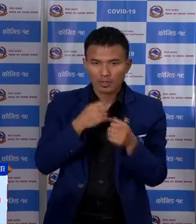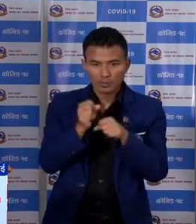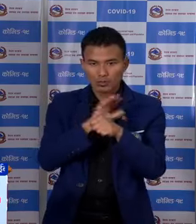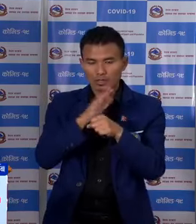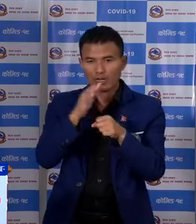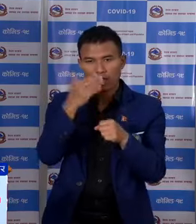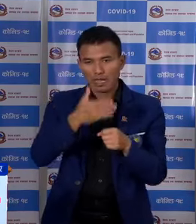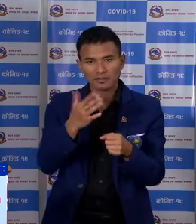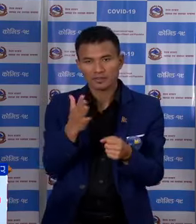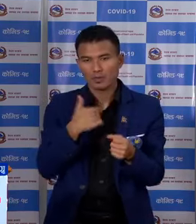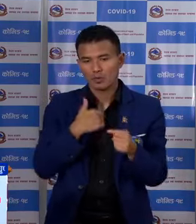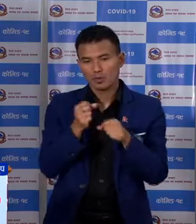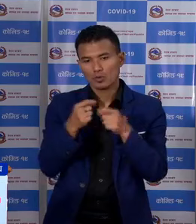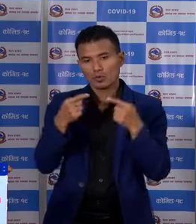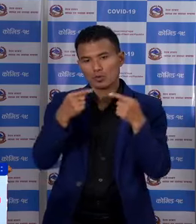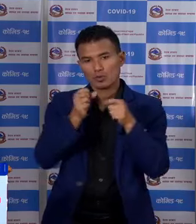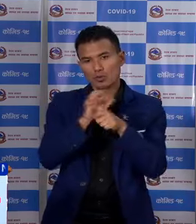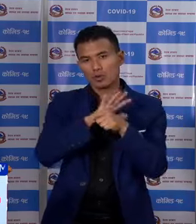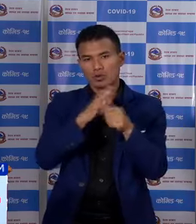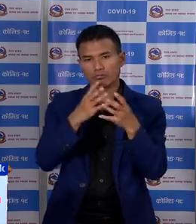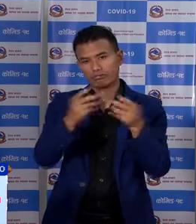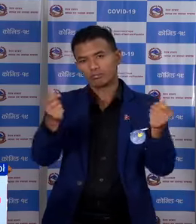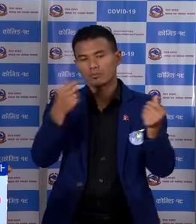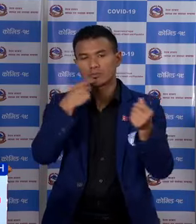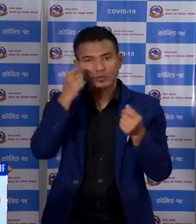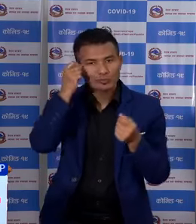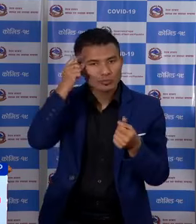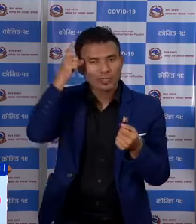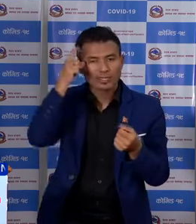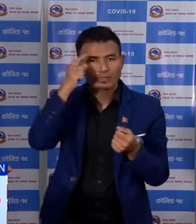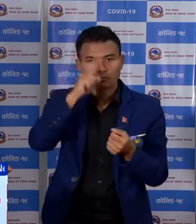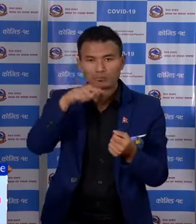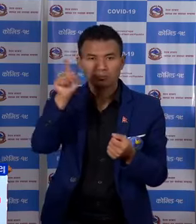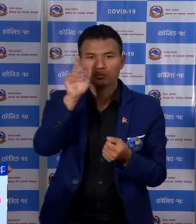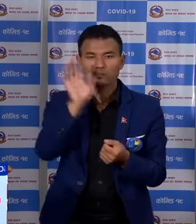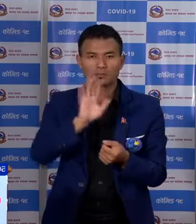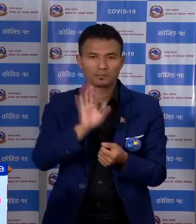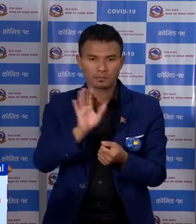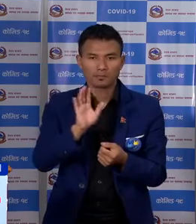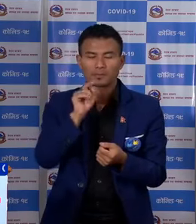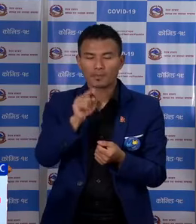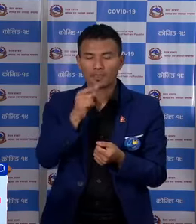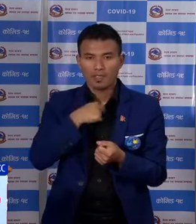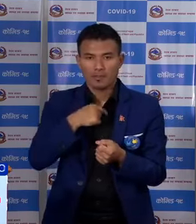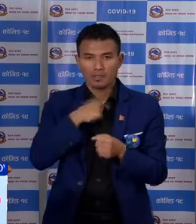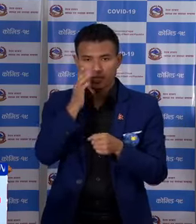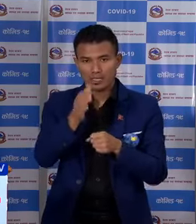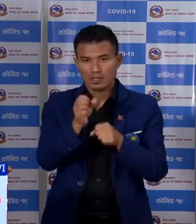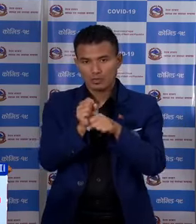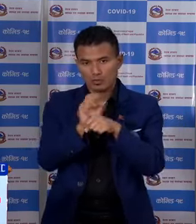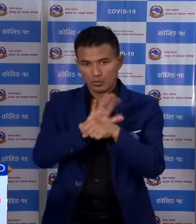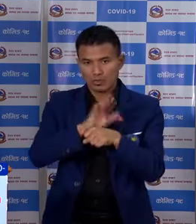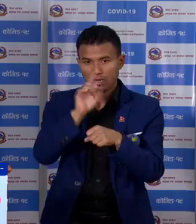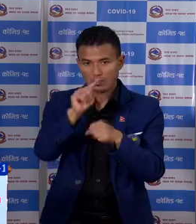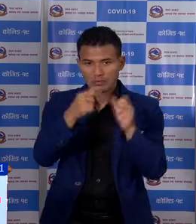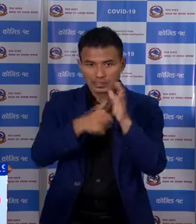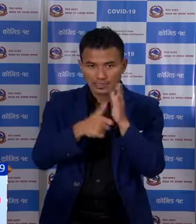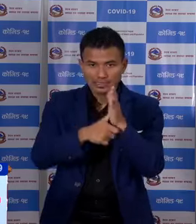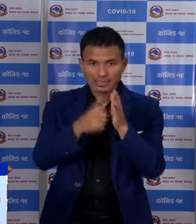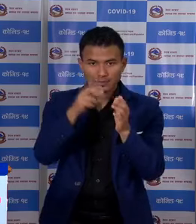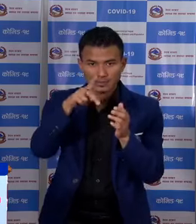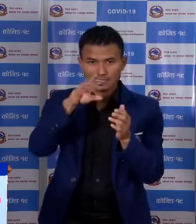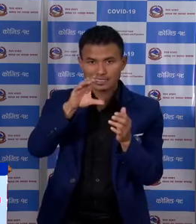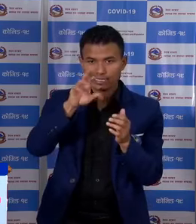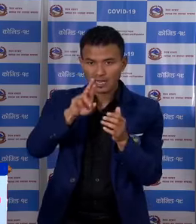कोरोना लाग देए ना मुँछाई कोरोना बात मुक्तर रहे अब बुजाई तेस्ट चाहिए